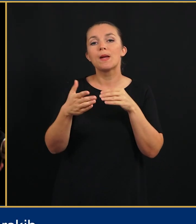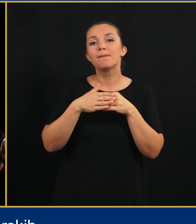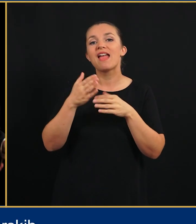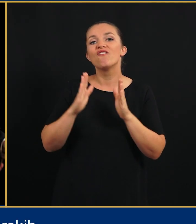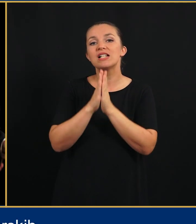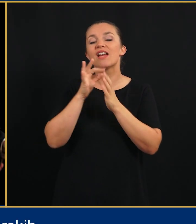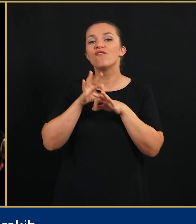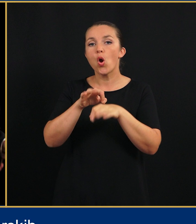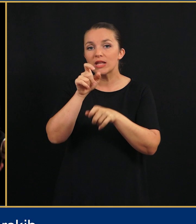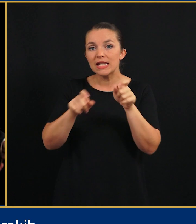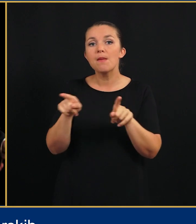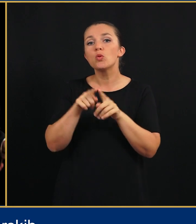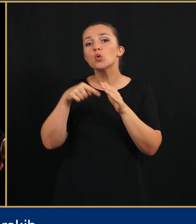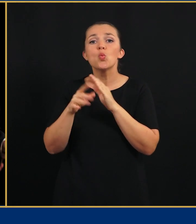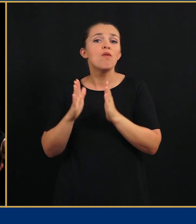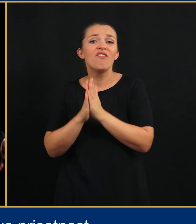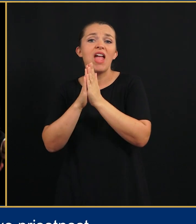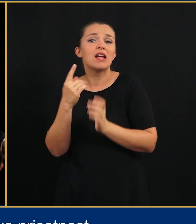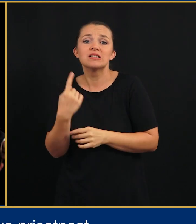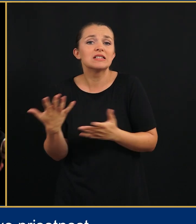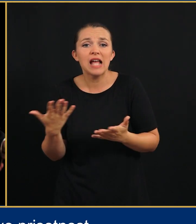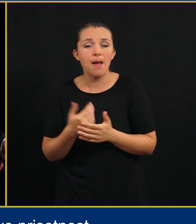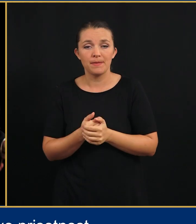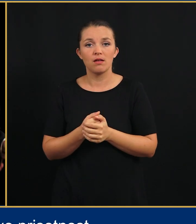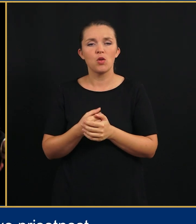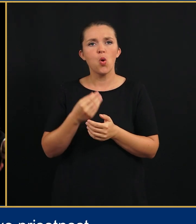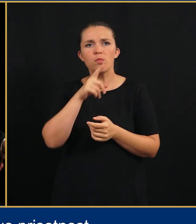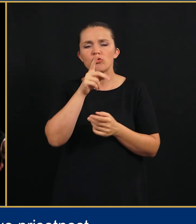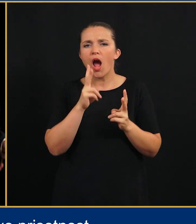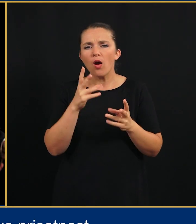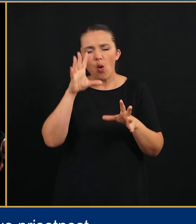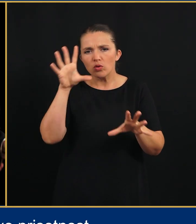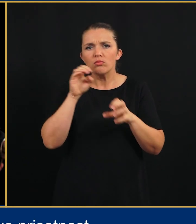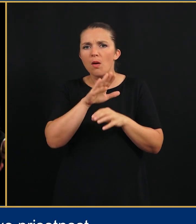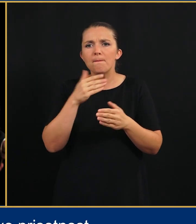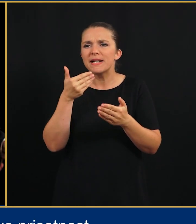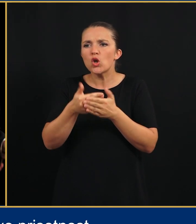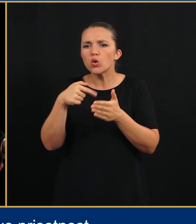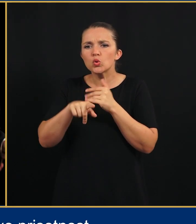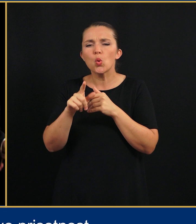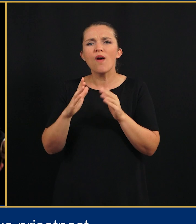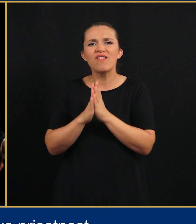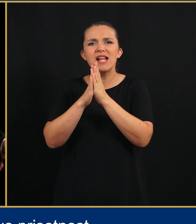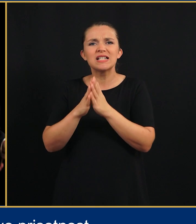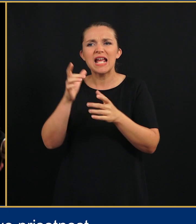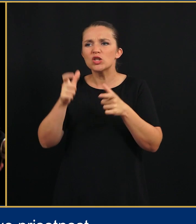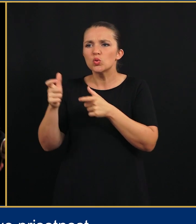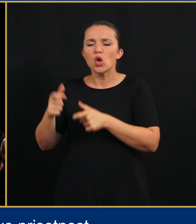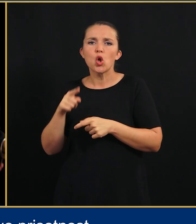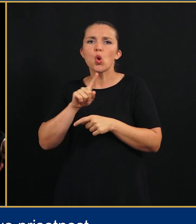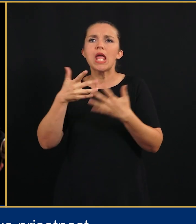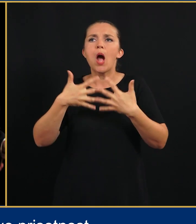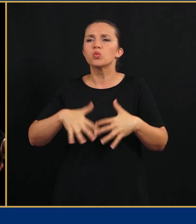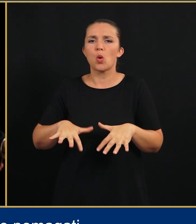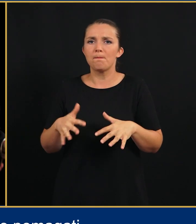verskih voditeljih in v veri sami. Vprašanje, kako doumeti njihovo prisotnost v verskih institucijah, ni